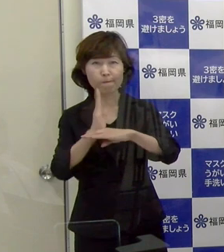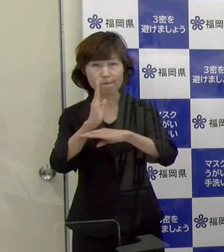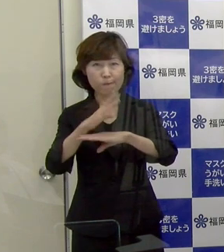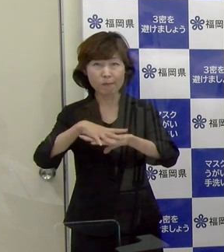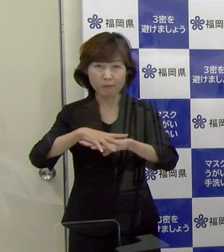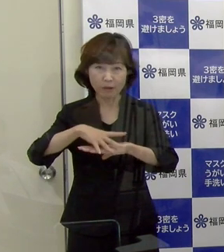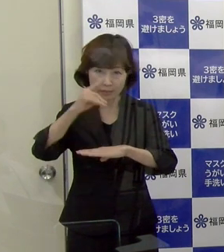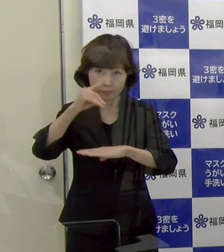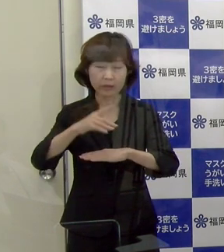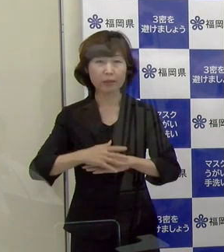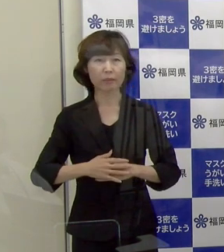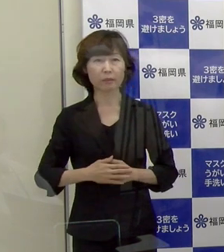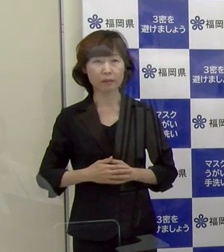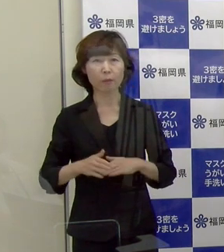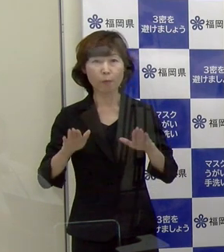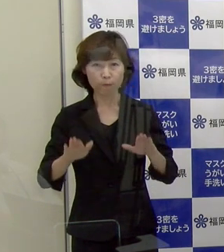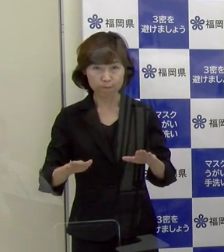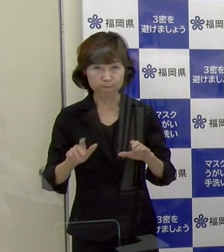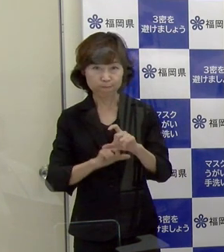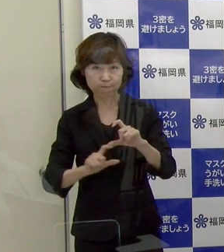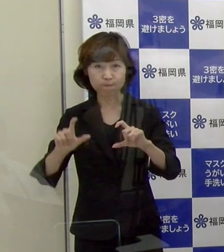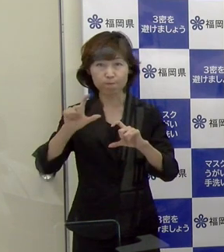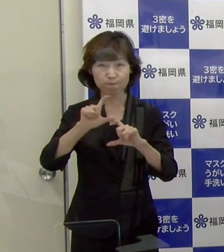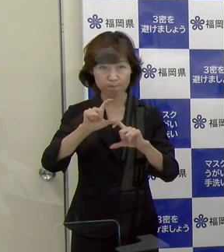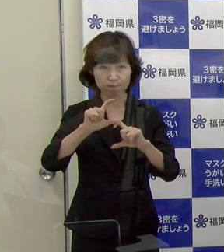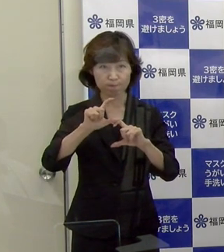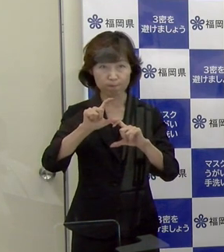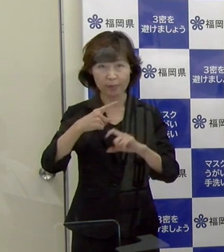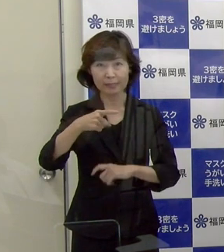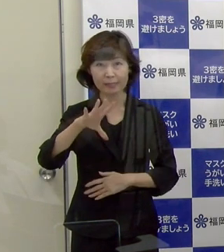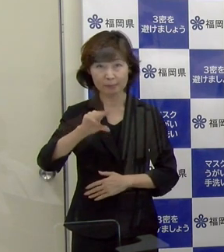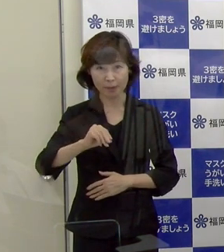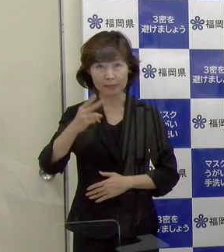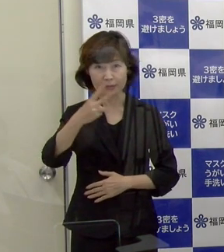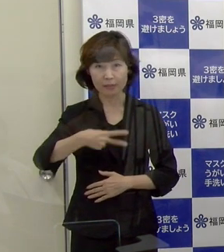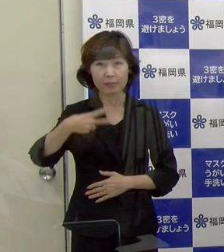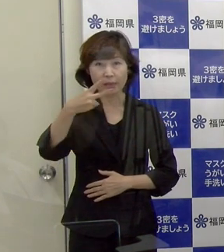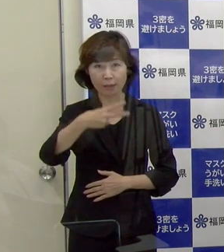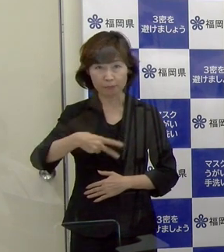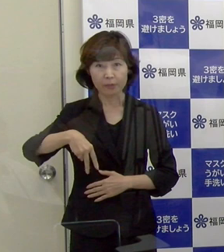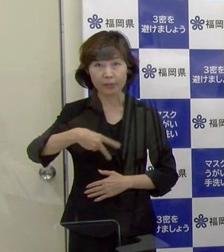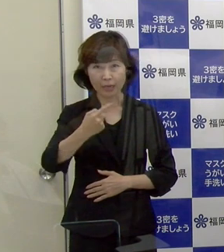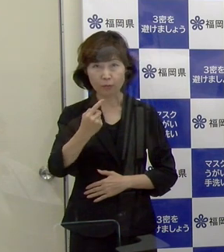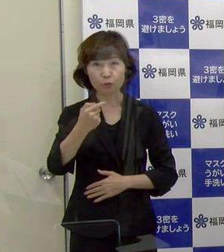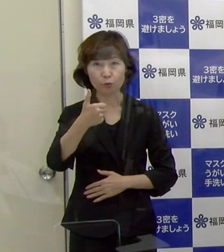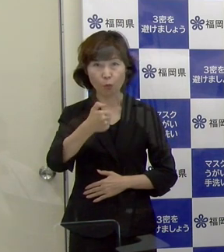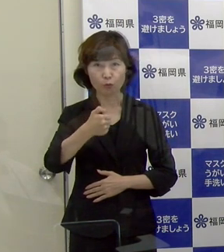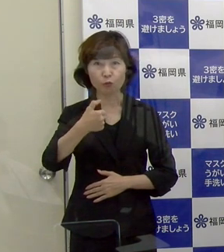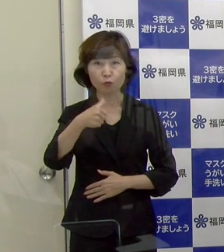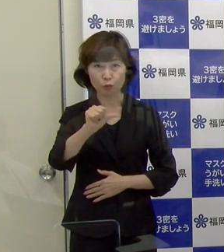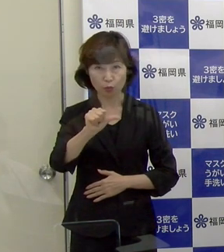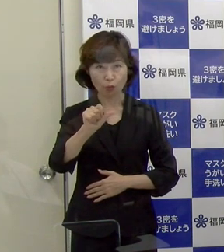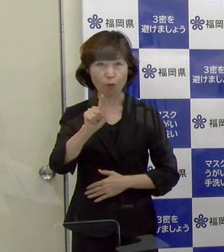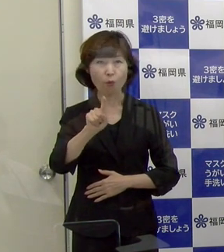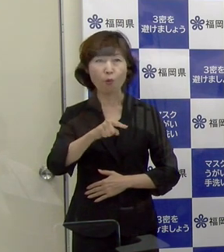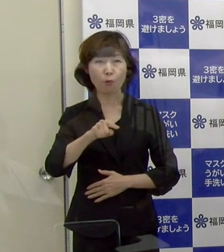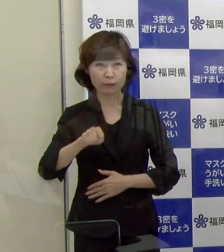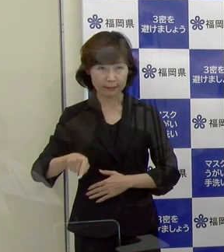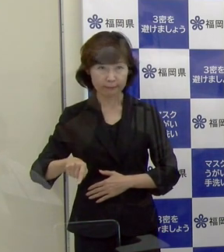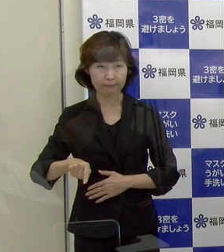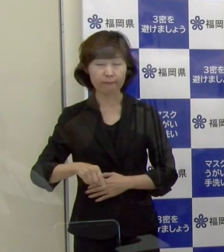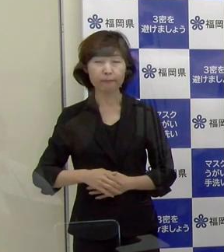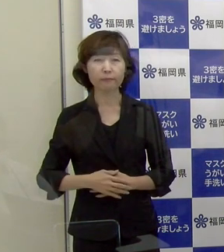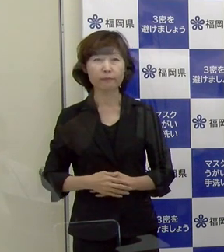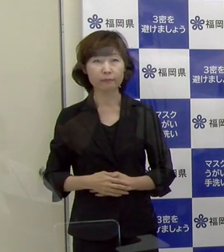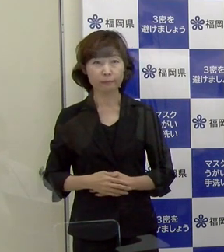ございます本日はさらに増加をし12155人となりました